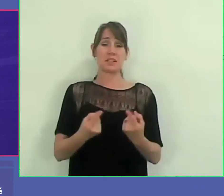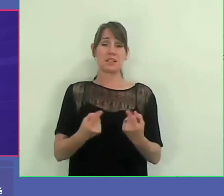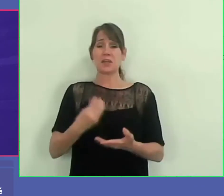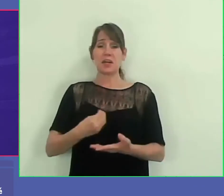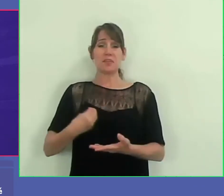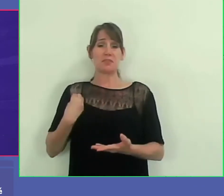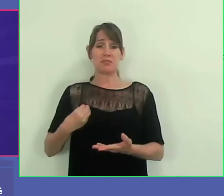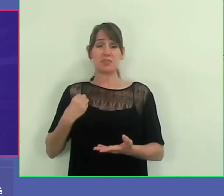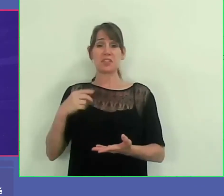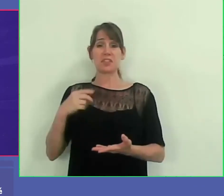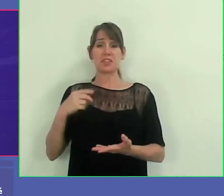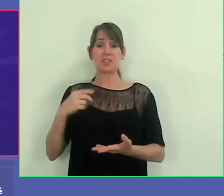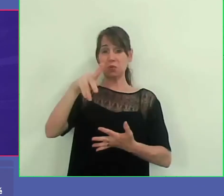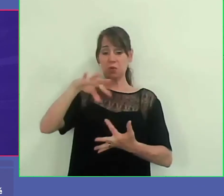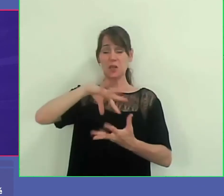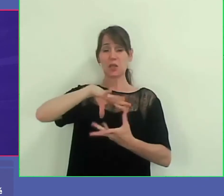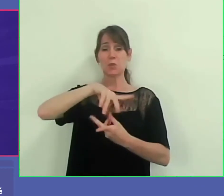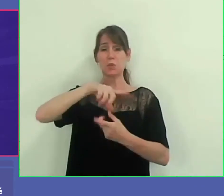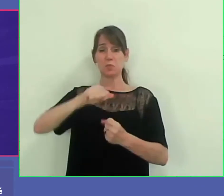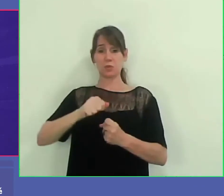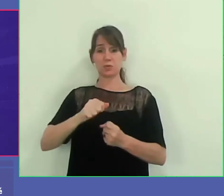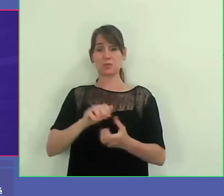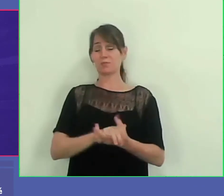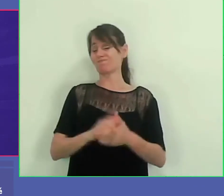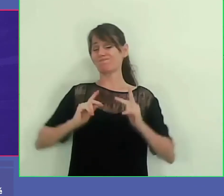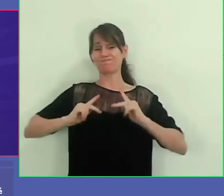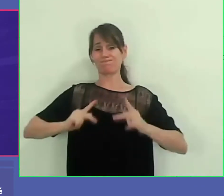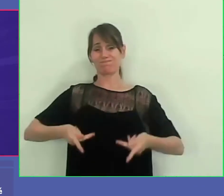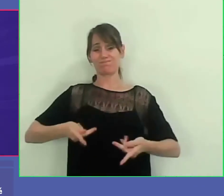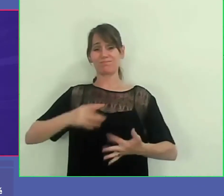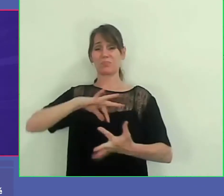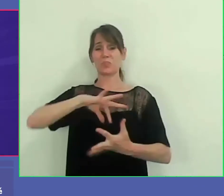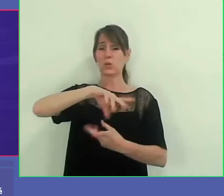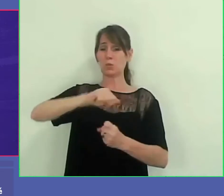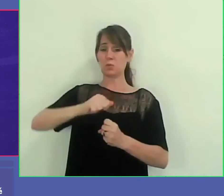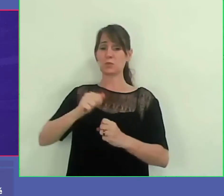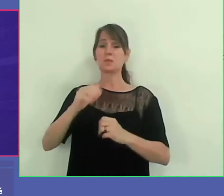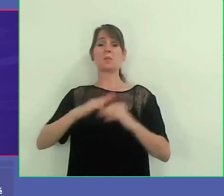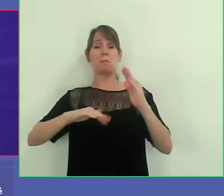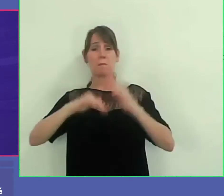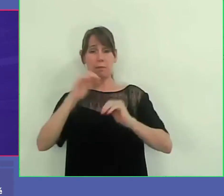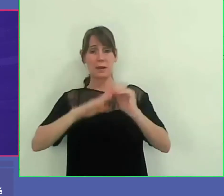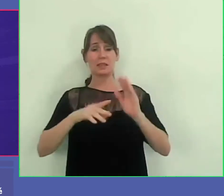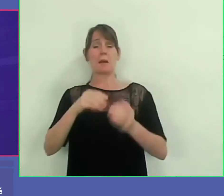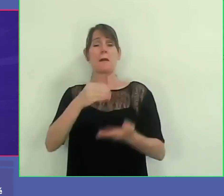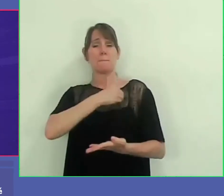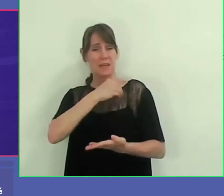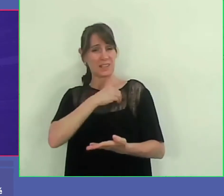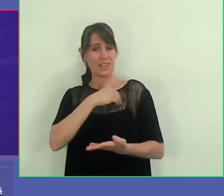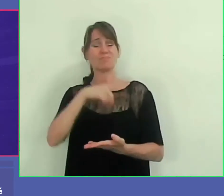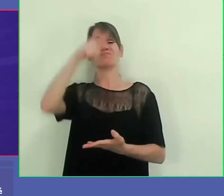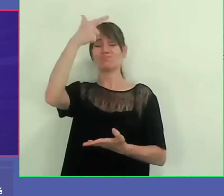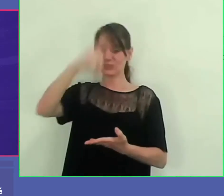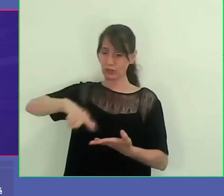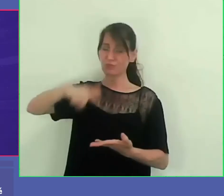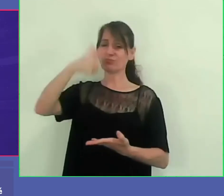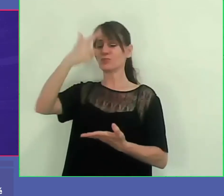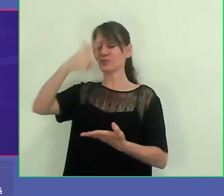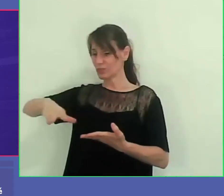tem a natureza terrena e você vai acabar praticando essas coisas terrenas, tá? Que são o quê? Vou ler de novo